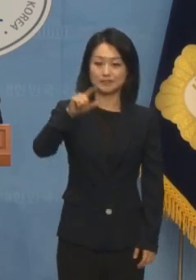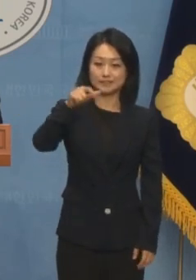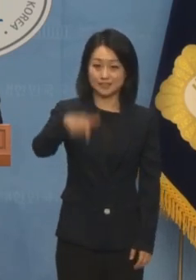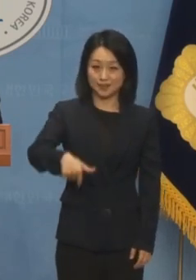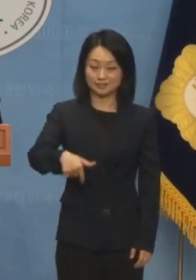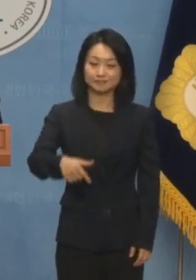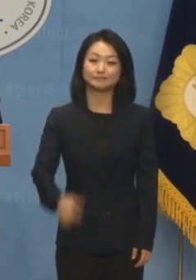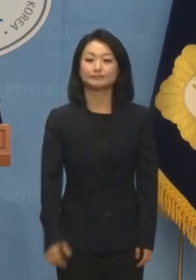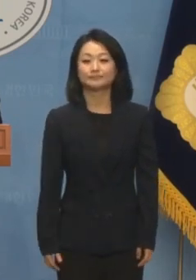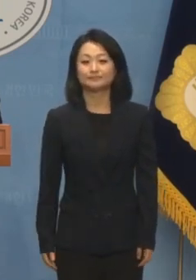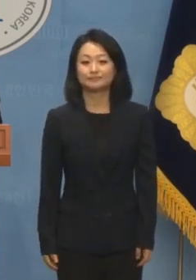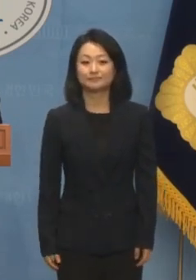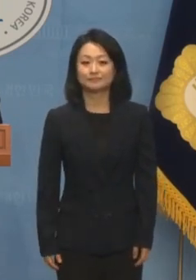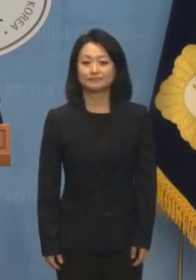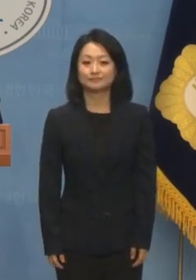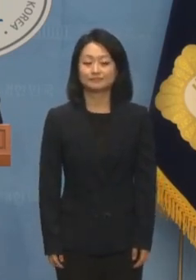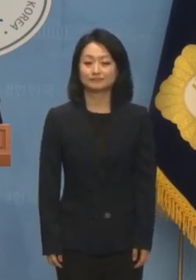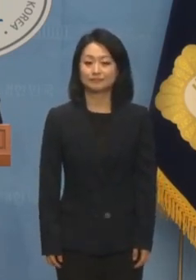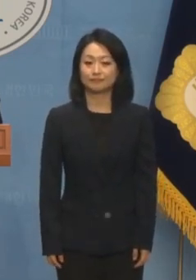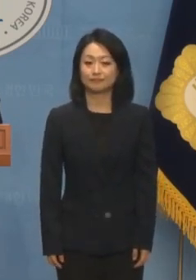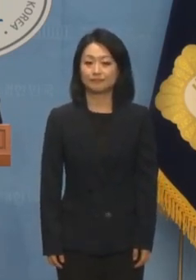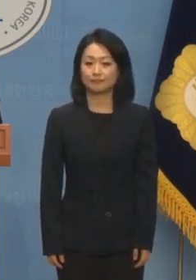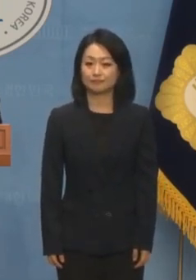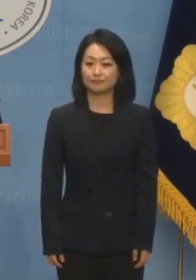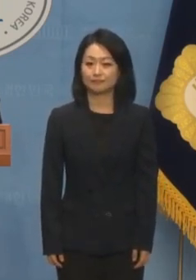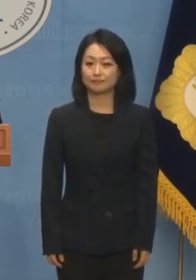네, 브리핑 시작하겠습니다.